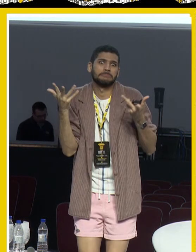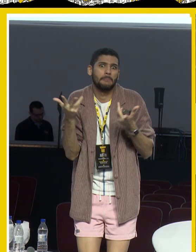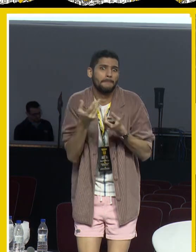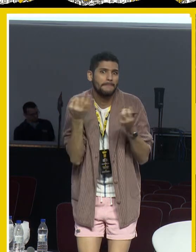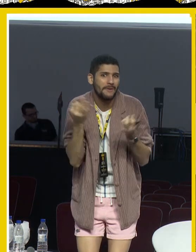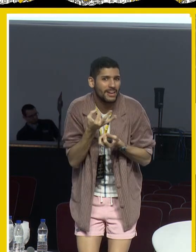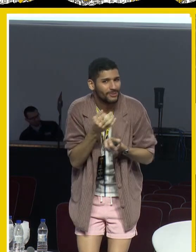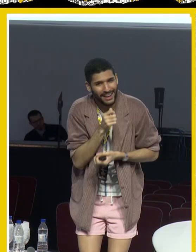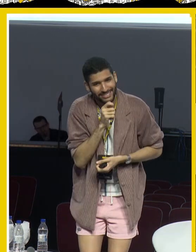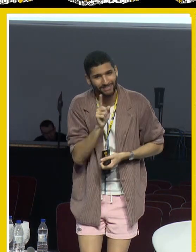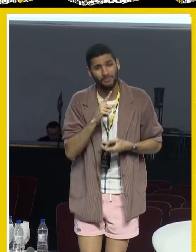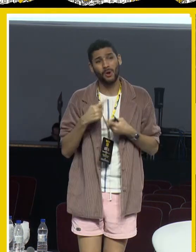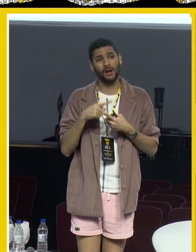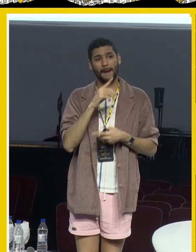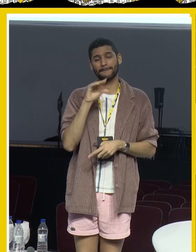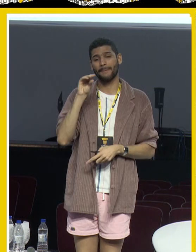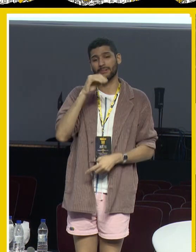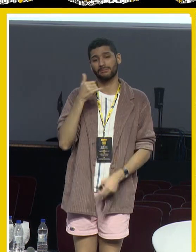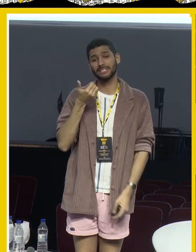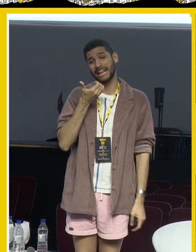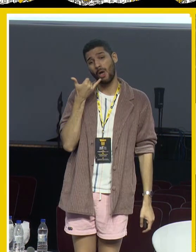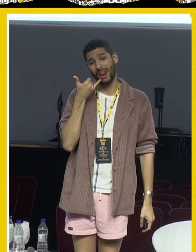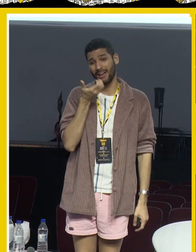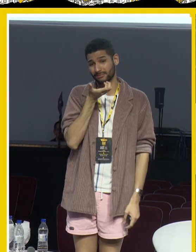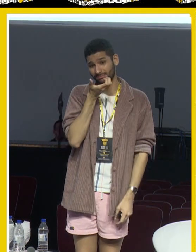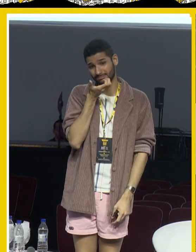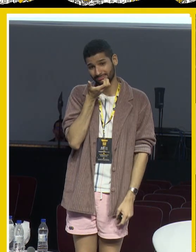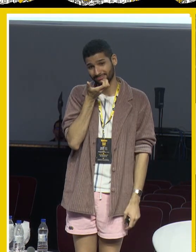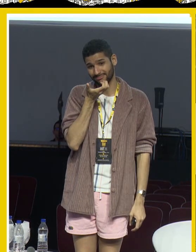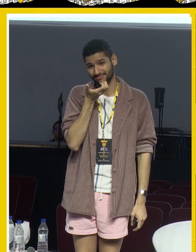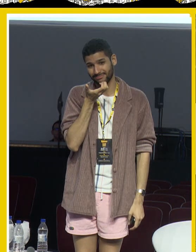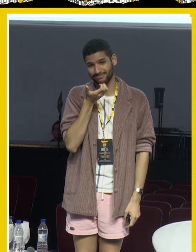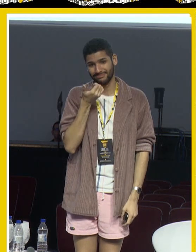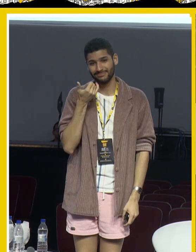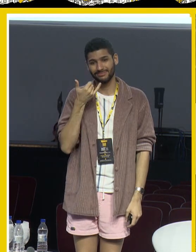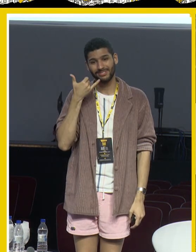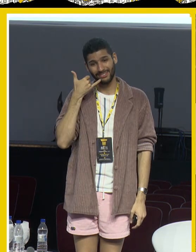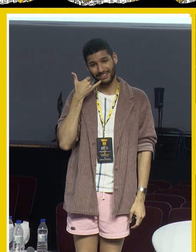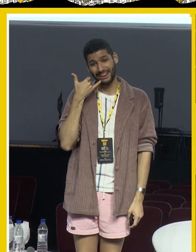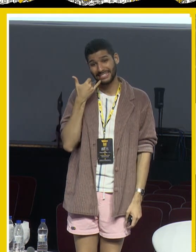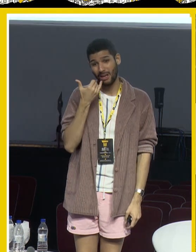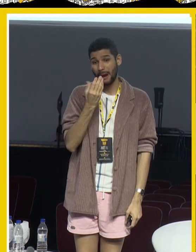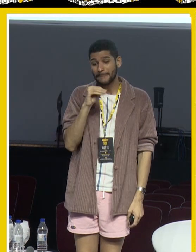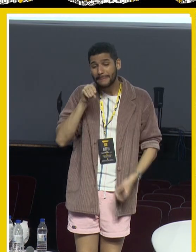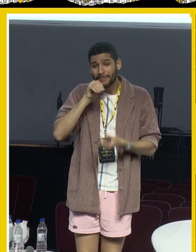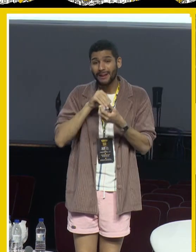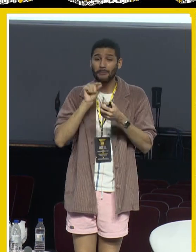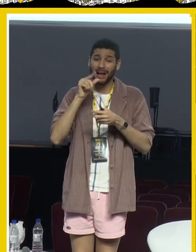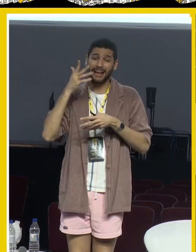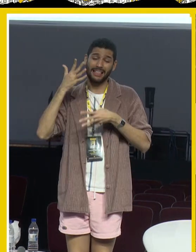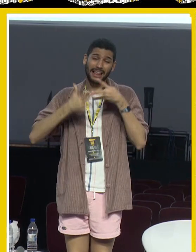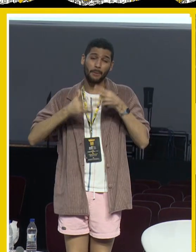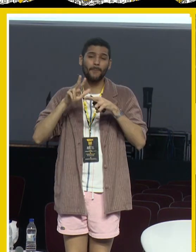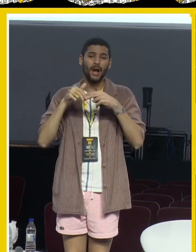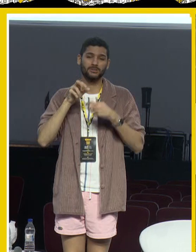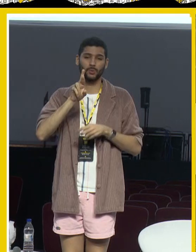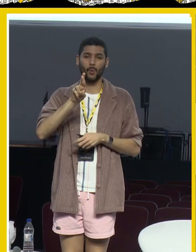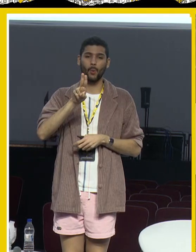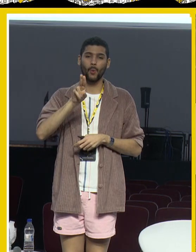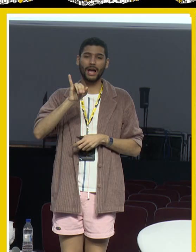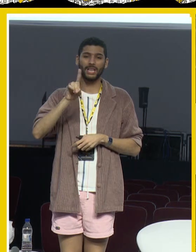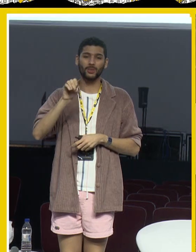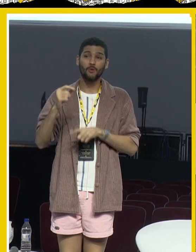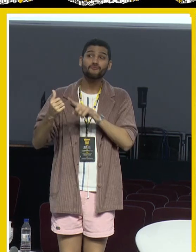ea dublagem que a gente está fazendo ainda não é uma dublagem profissional a gente usa o celular para fazer as gravações